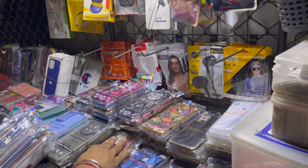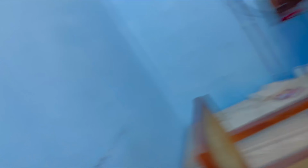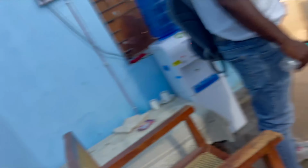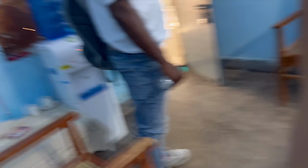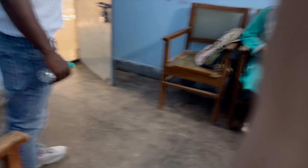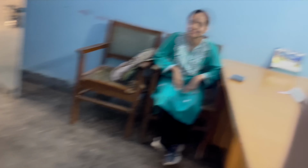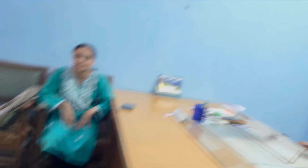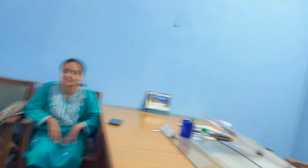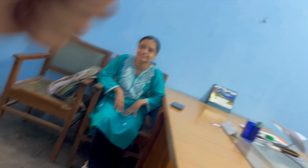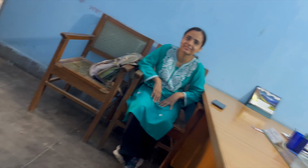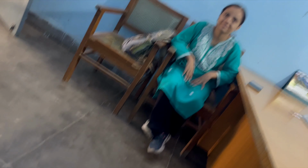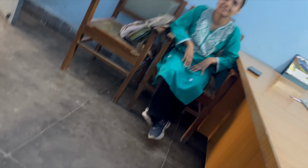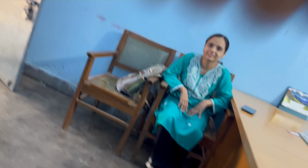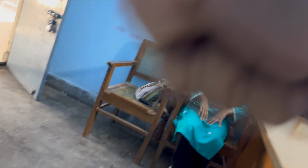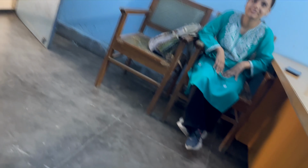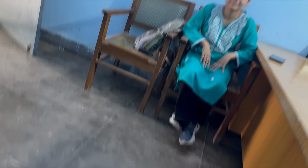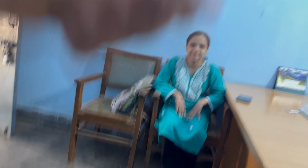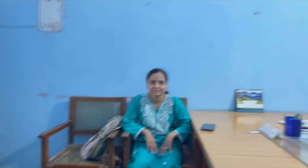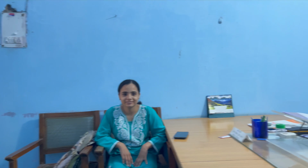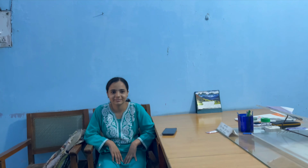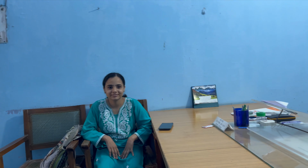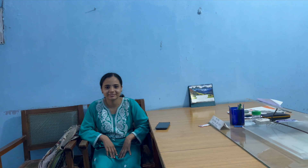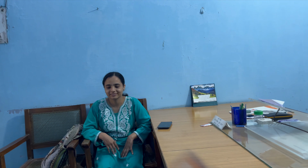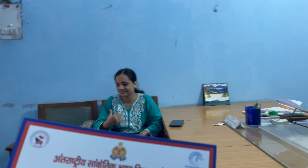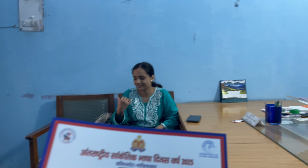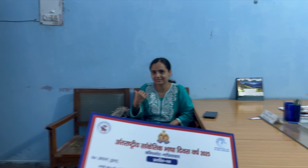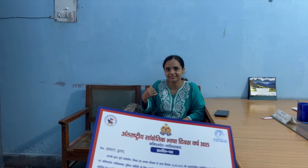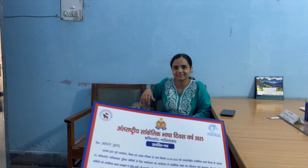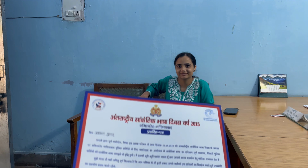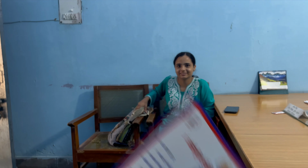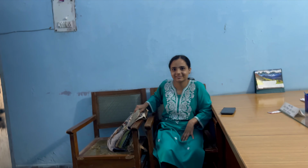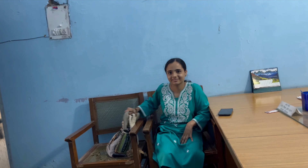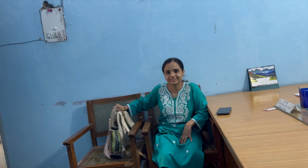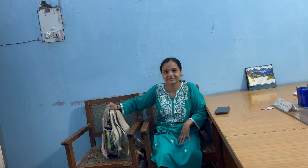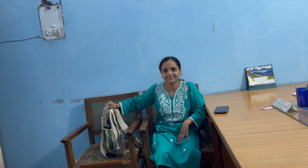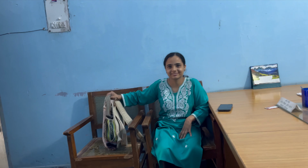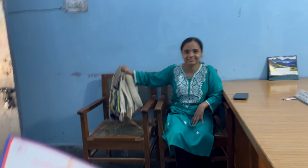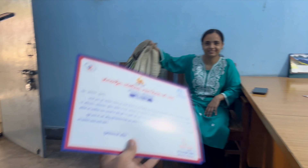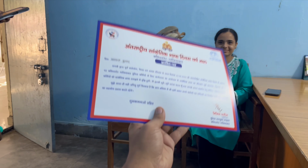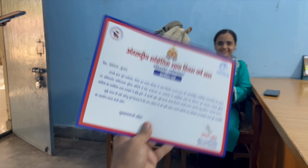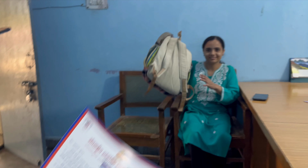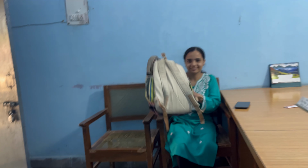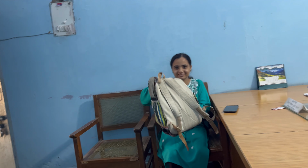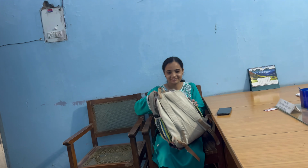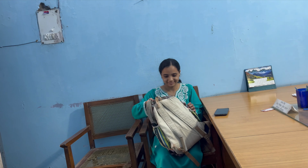और सर्टिफिकेट दिखाओ अपना सर्टिफिकेट। ये भी मिला है भाई हमें।